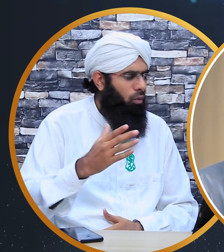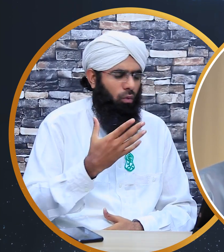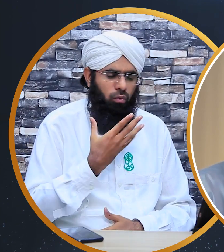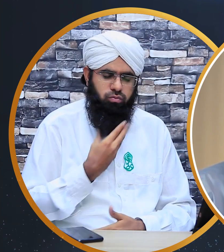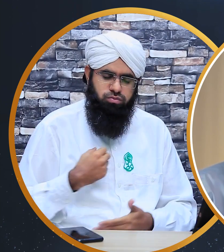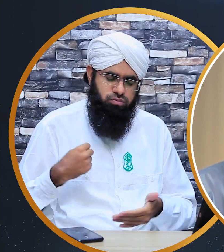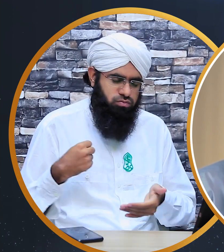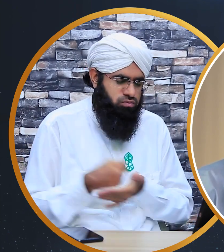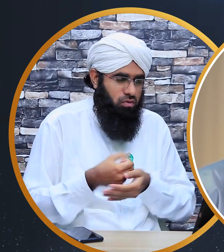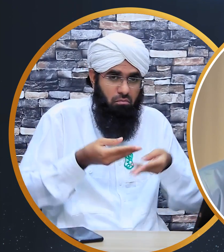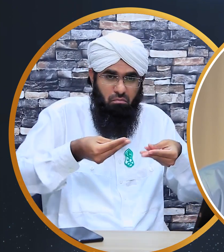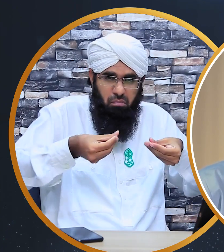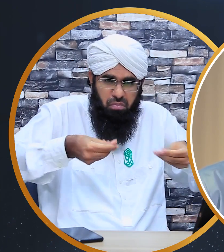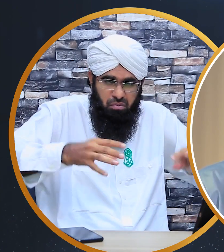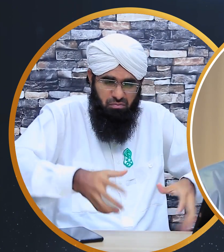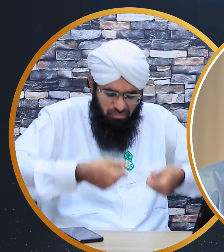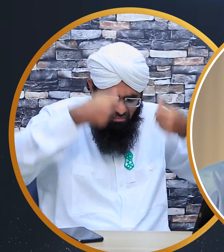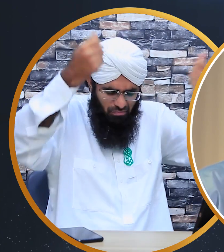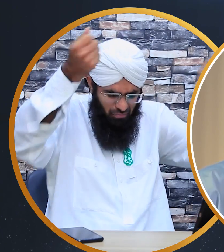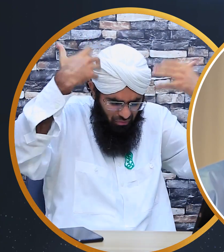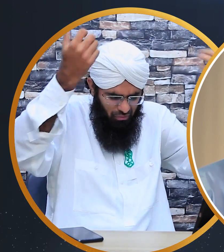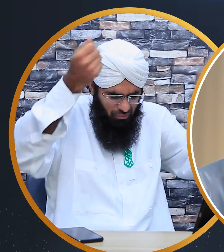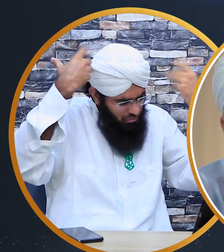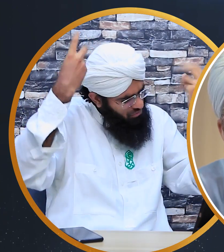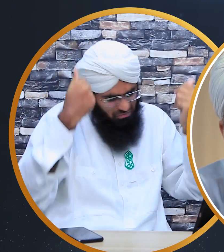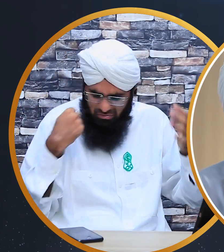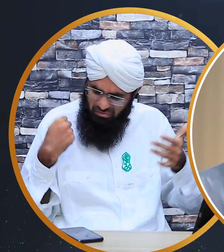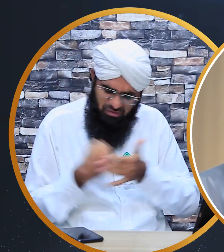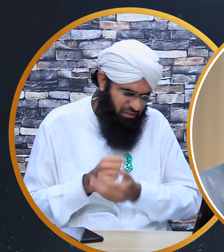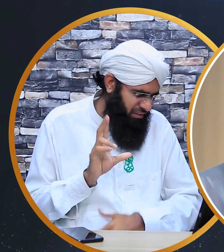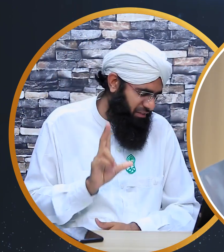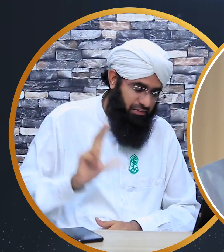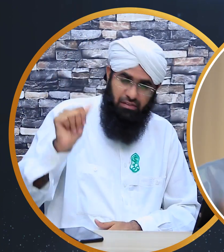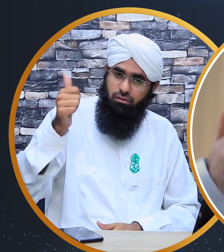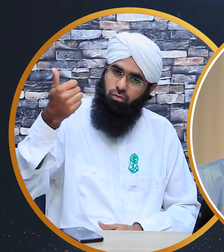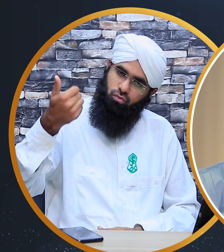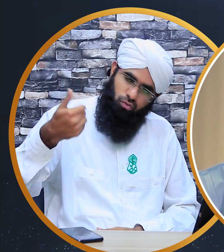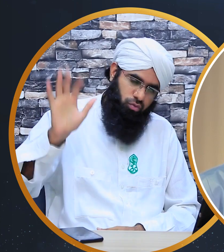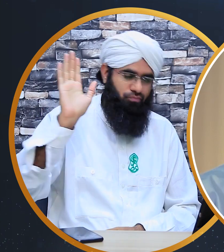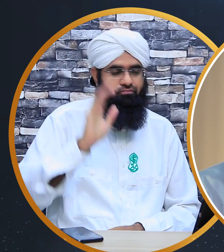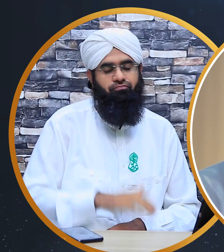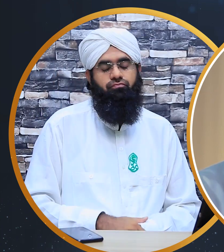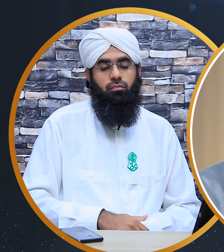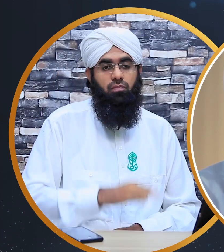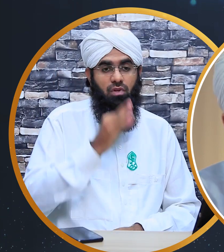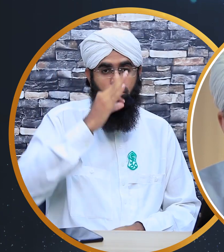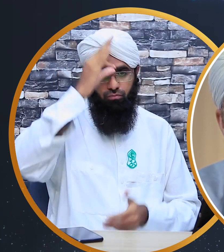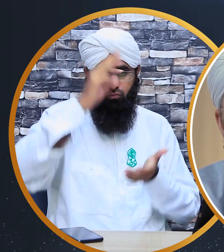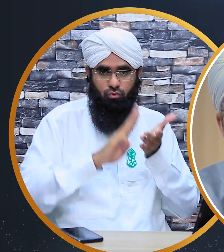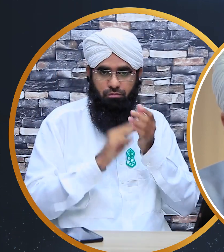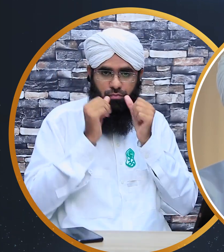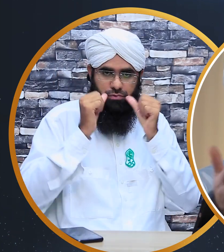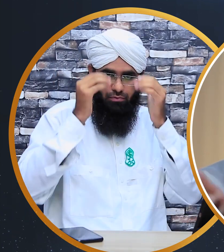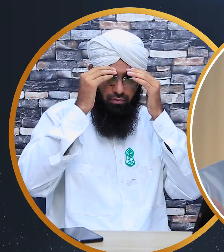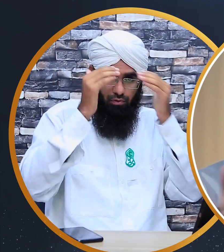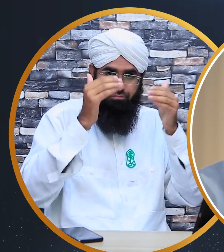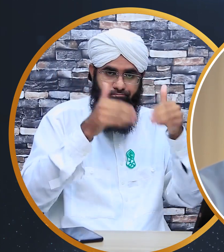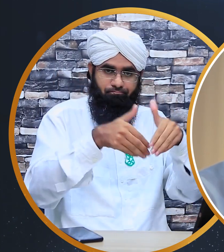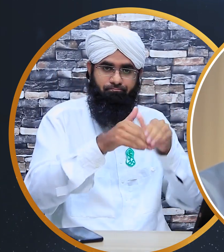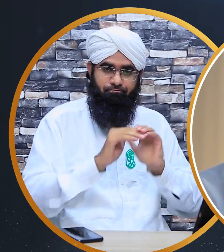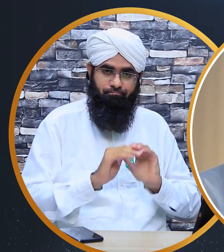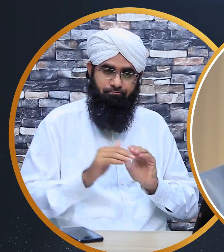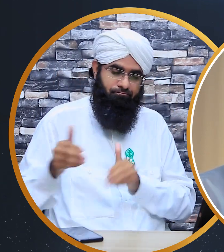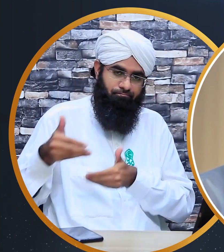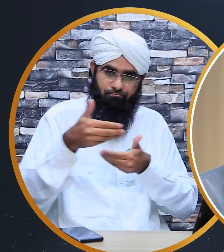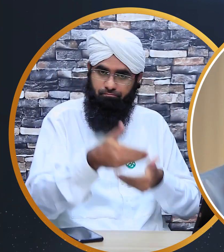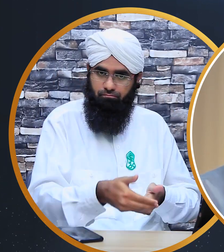ہوا۔ پیارے آقا علیہ الصلوۃ والسلام ظاہری طور پر پردہ فرما گئے دنیا سے۔ حضرت ابوبکر صدیق کا دور آیا، ثعلبہ پھر آیا، کہتا، حضور میری زکوٰۃ